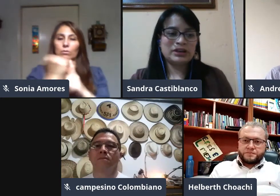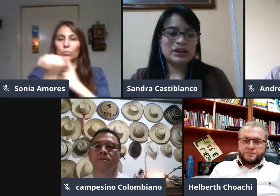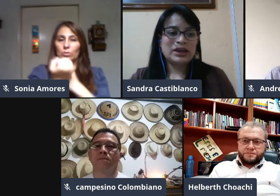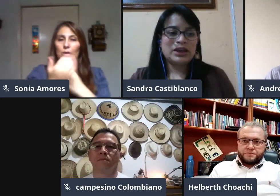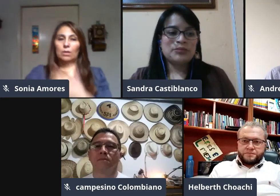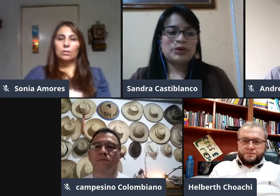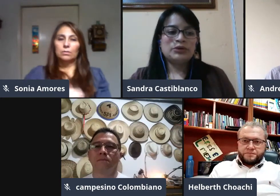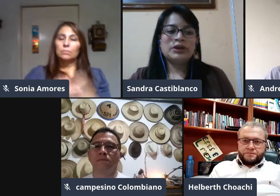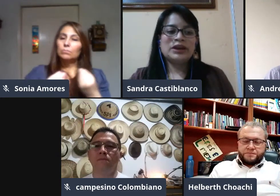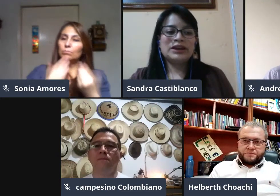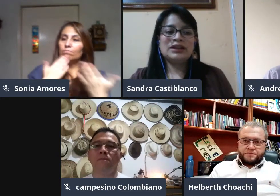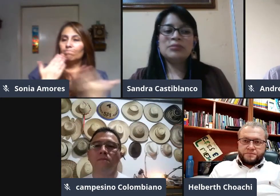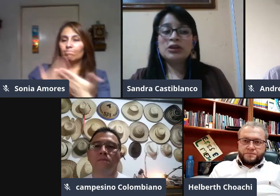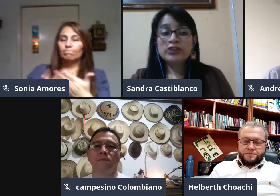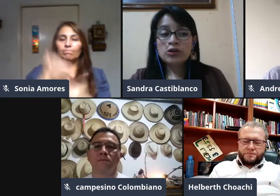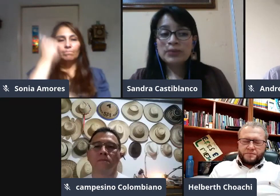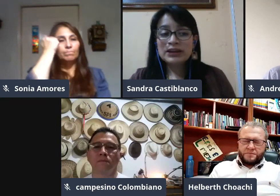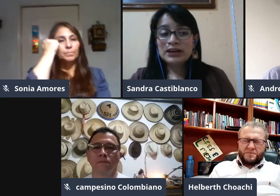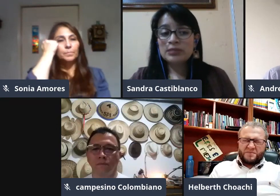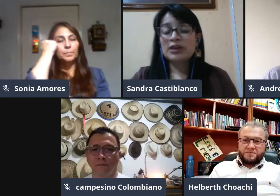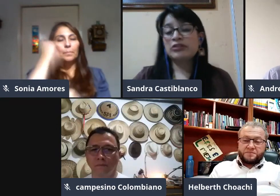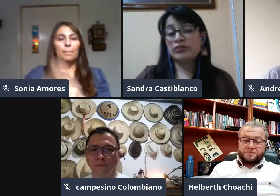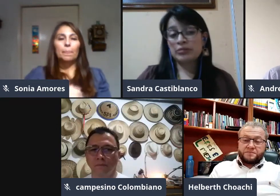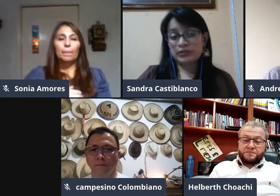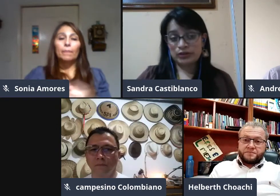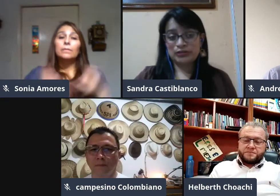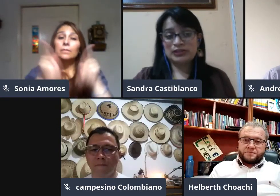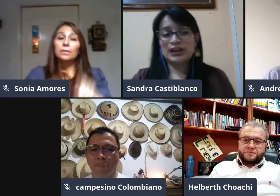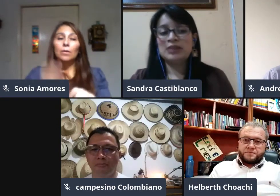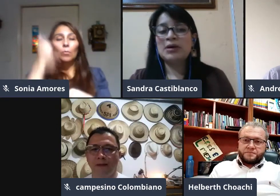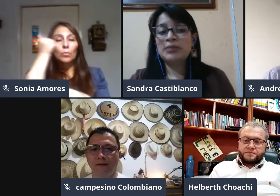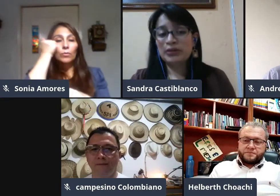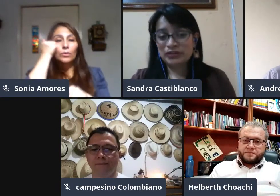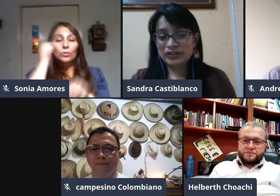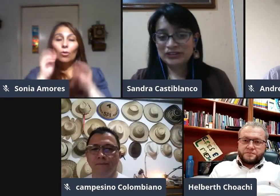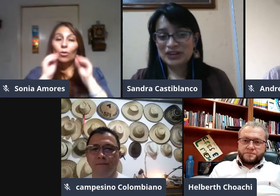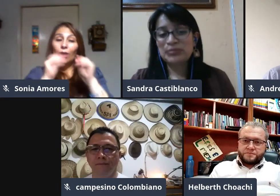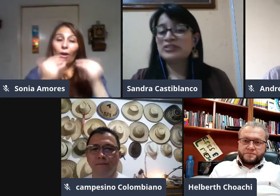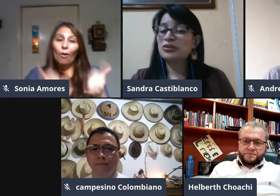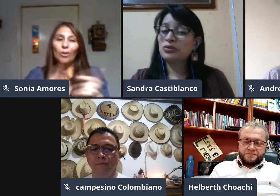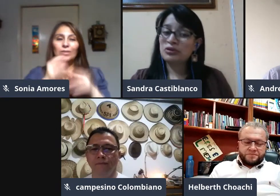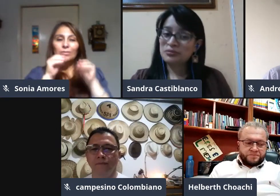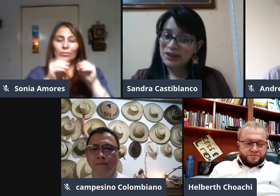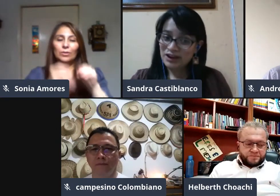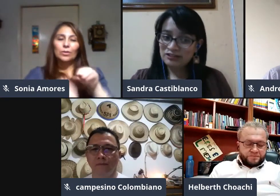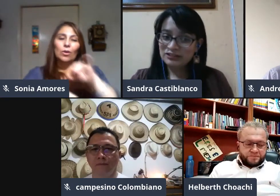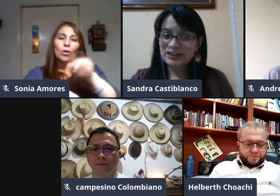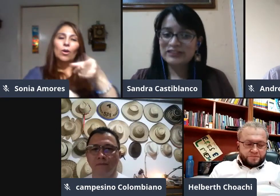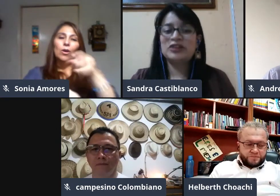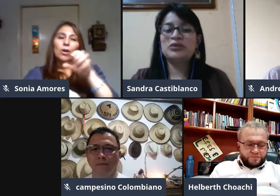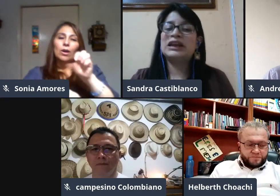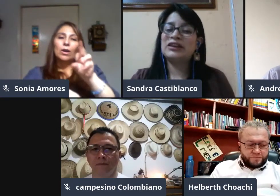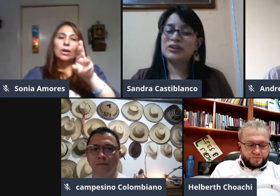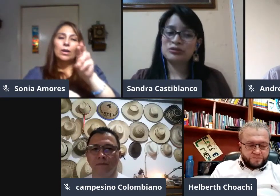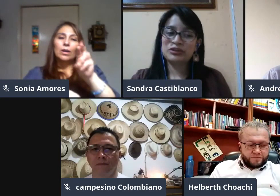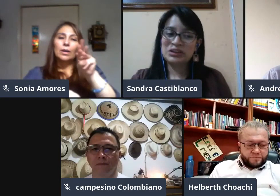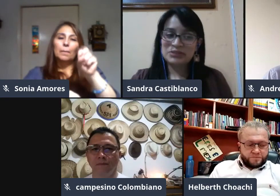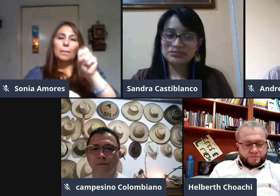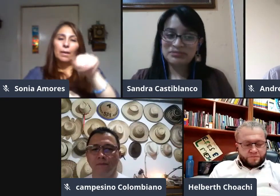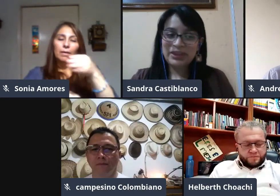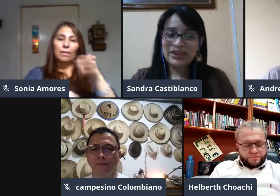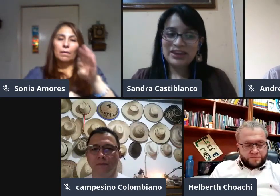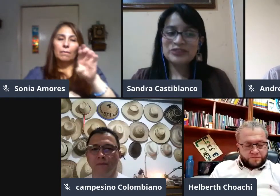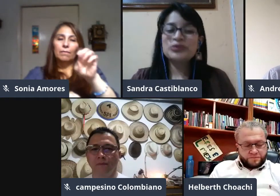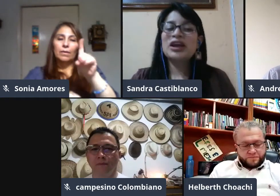profesor. También nos acompaña el maestro en formación, Germán Bedoya, campesino colombiano, nacido en el Líbano,